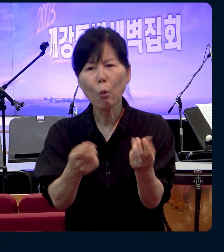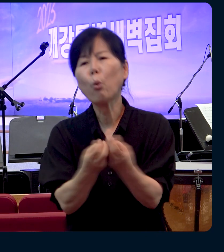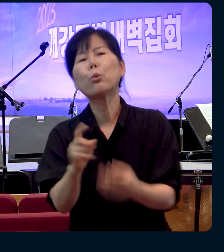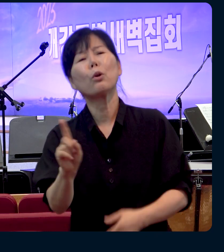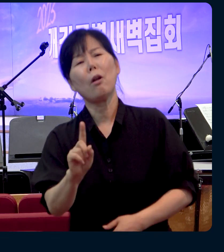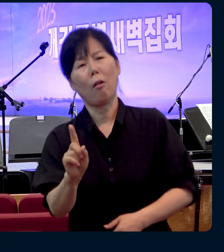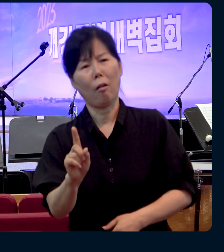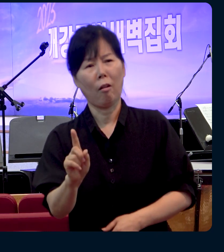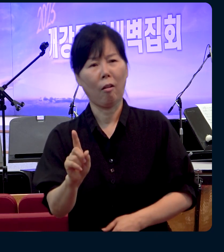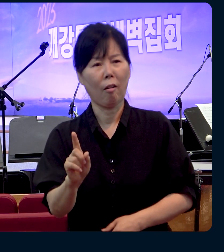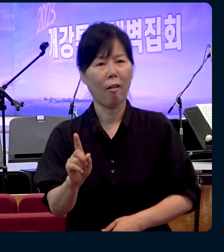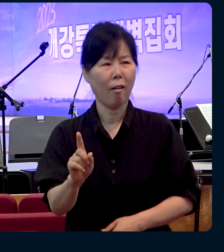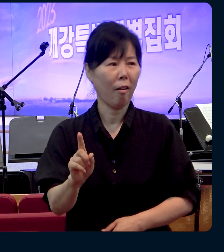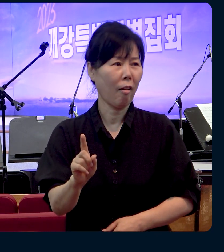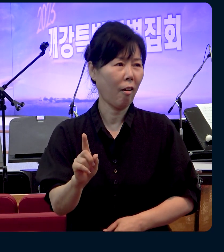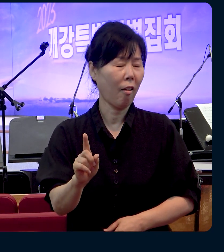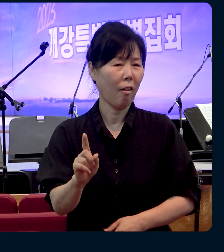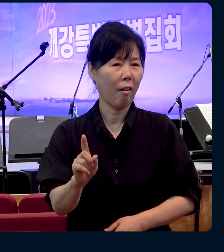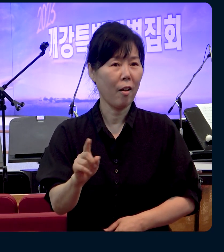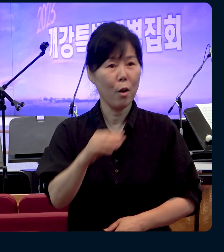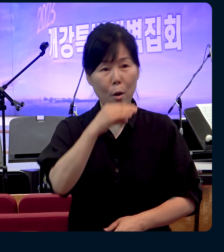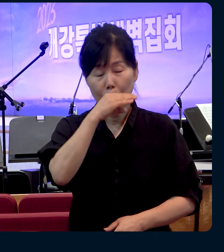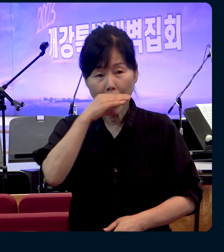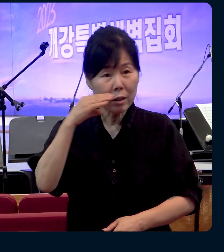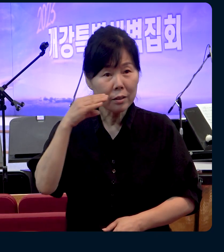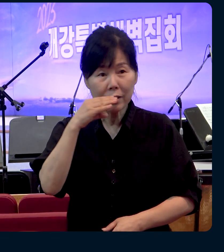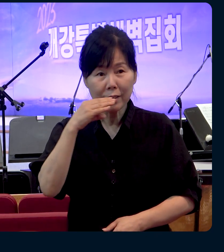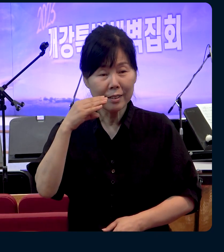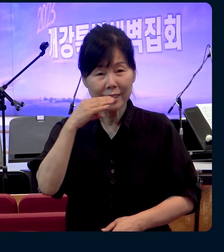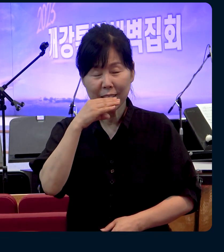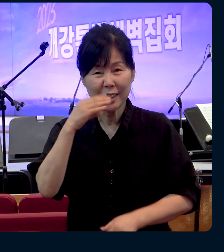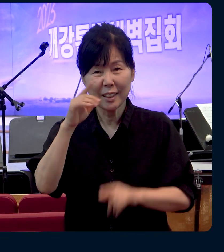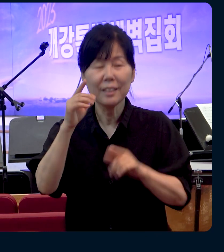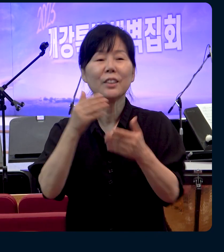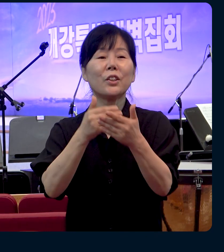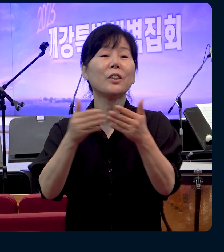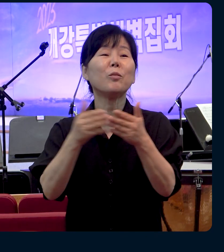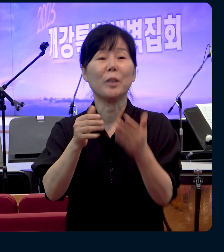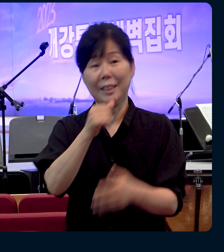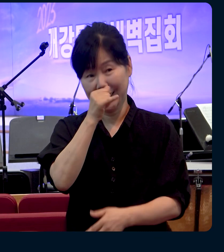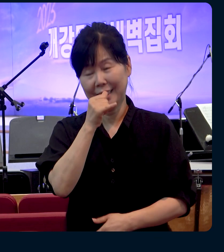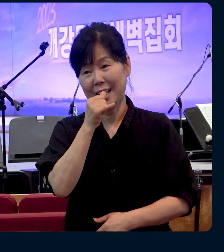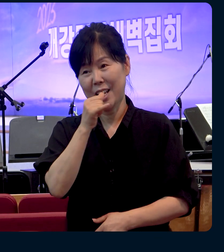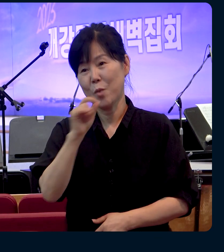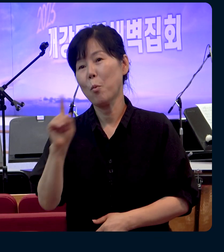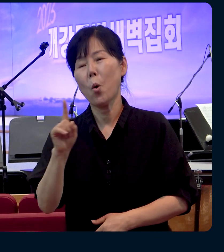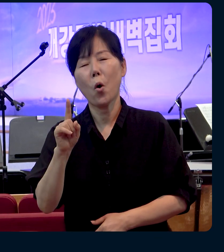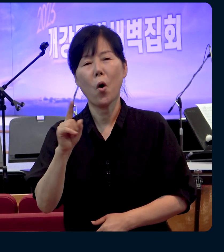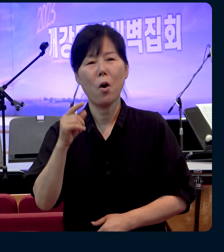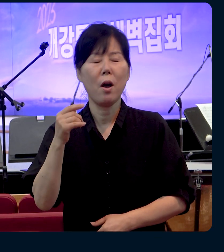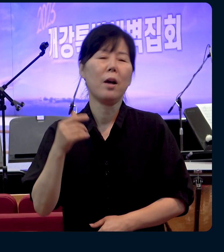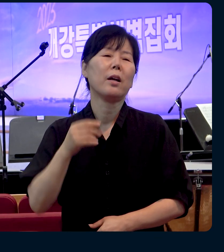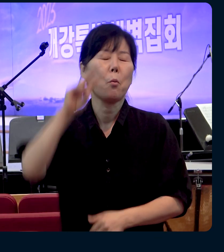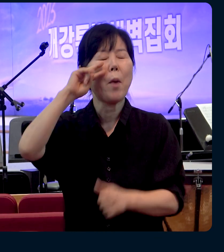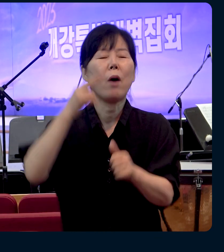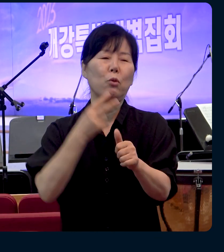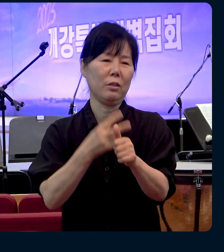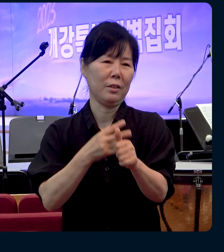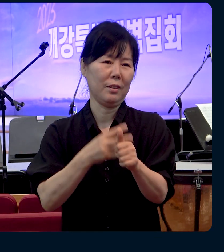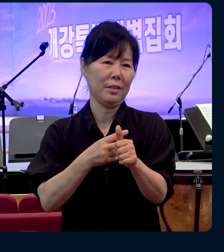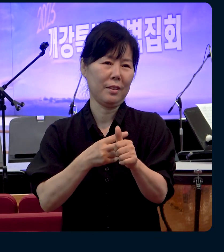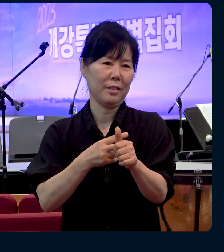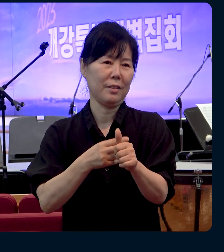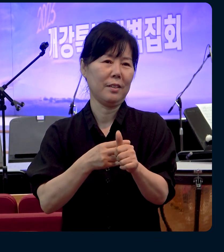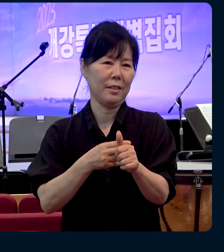그림이냐? 이거를 제대로 잘 그린 분이 계세요. 그분이 바로 사도 바울이죠.